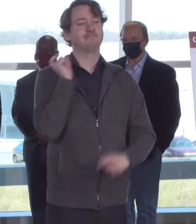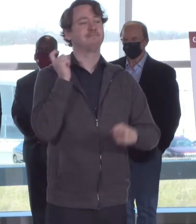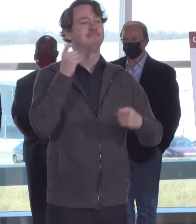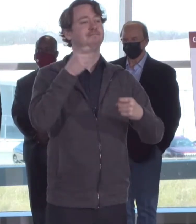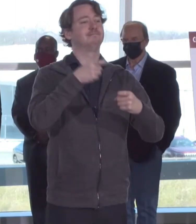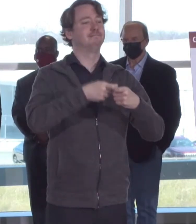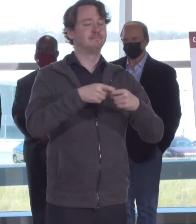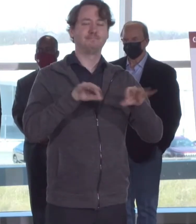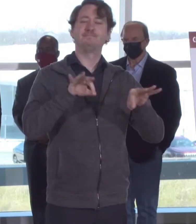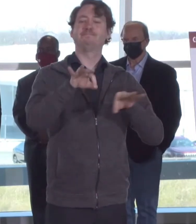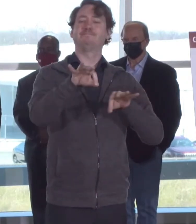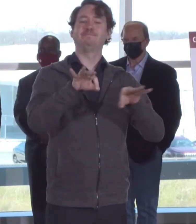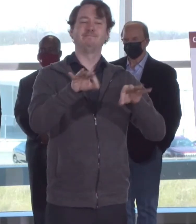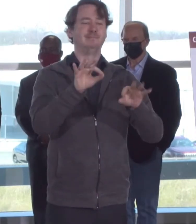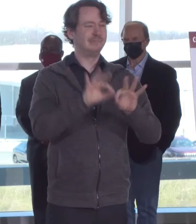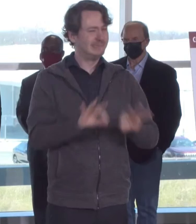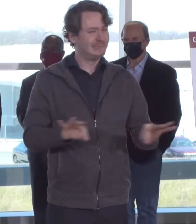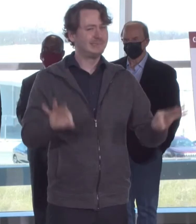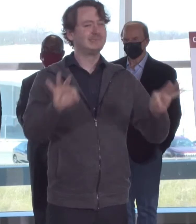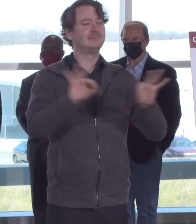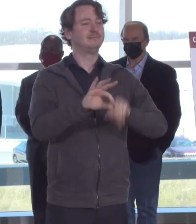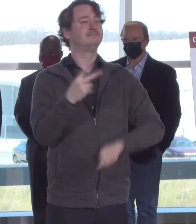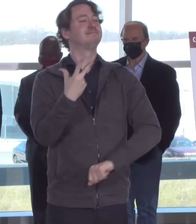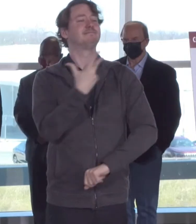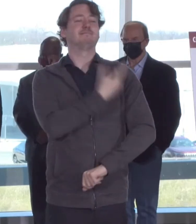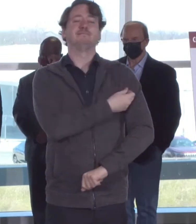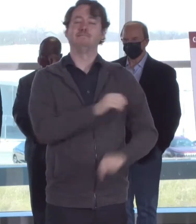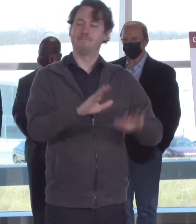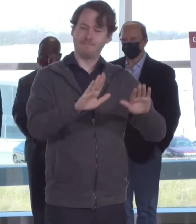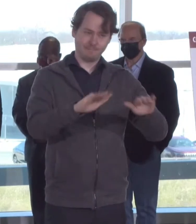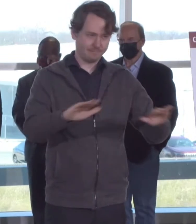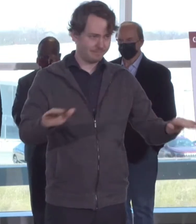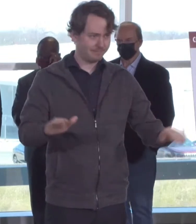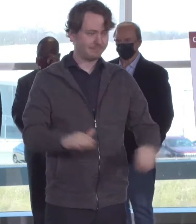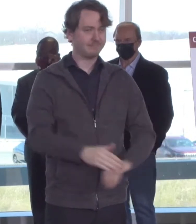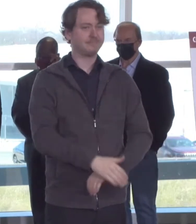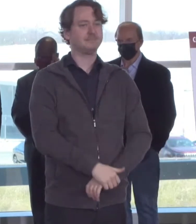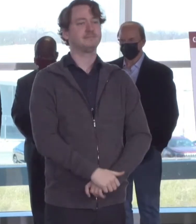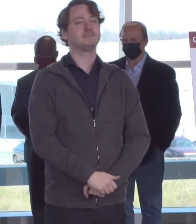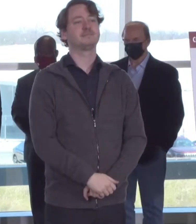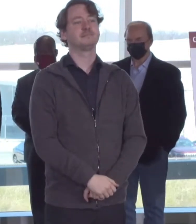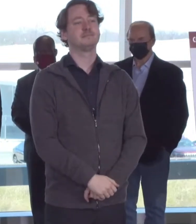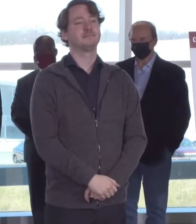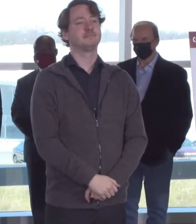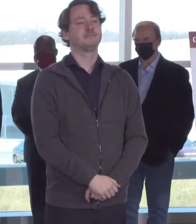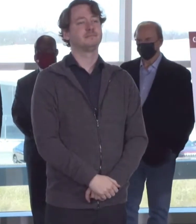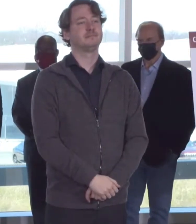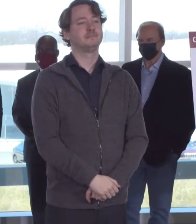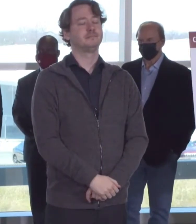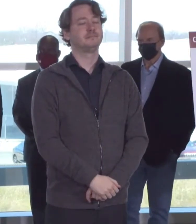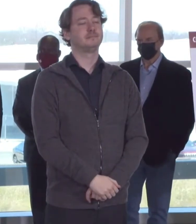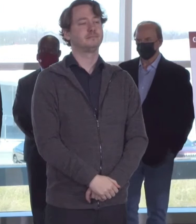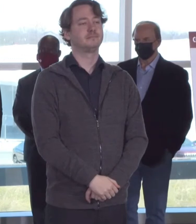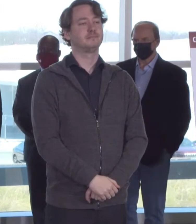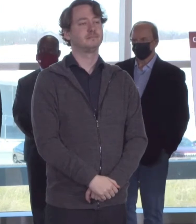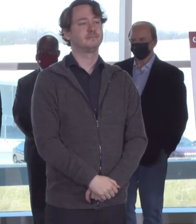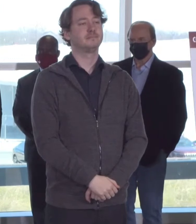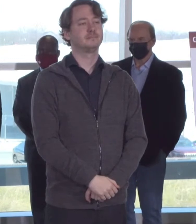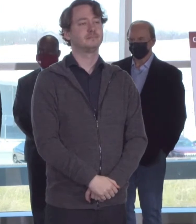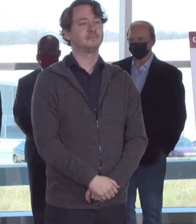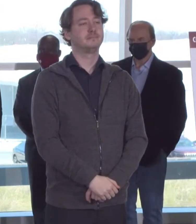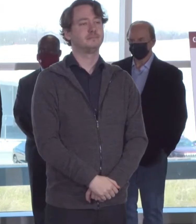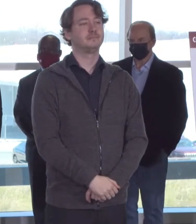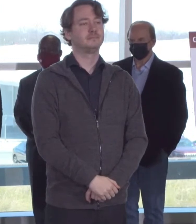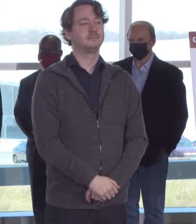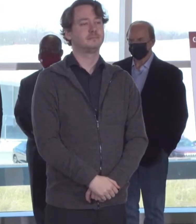es completamente prevenible. Protege a su familia, vacune a sus hijos mayores de